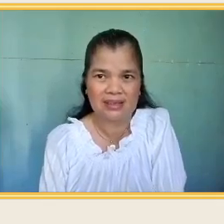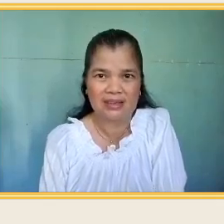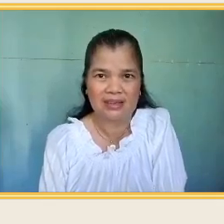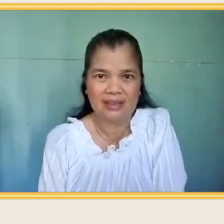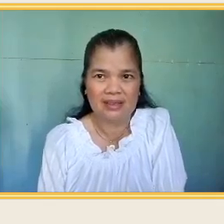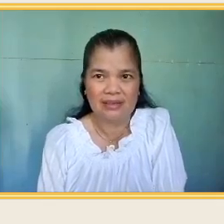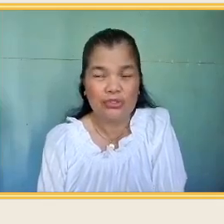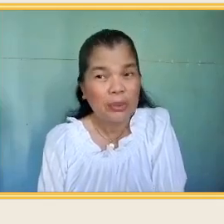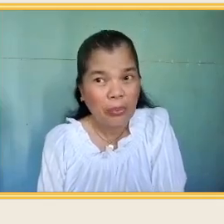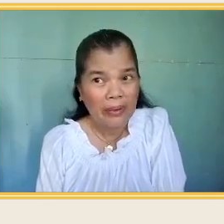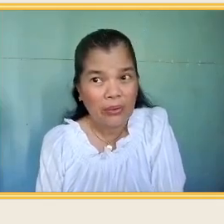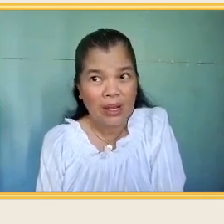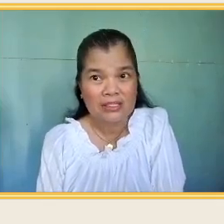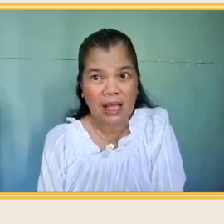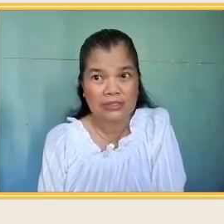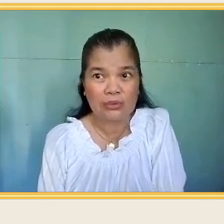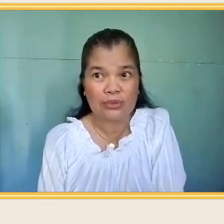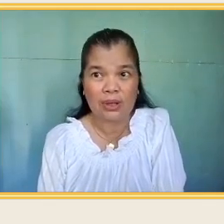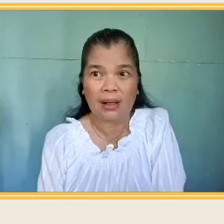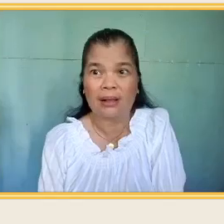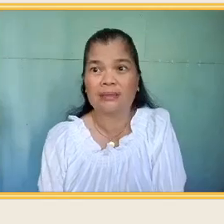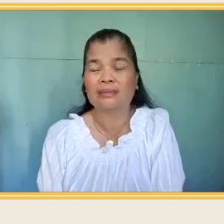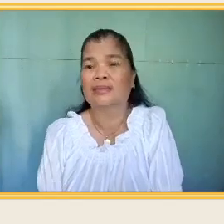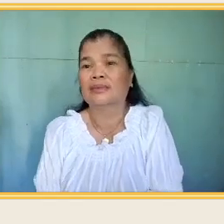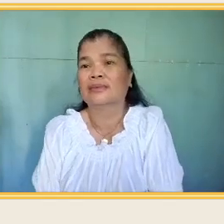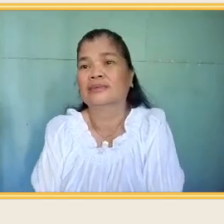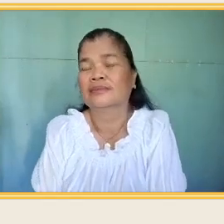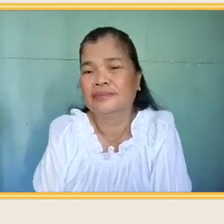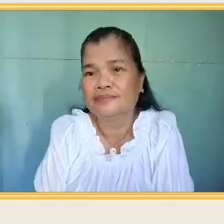box. Hindi pwedeng walang sasagot, ha?